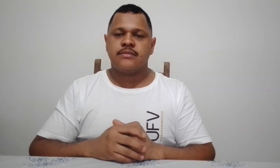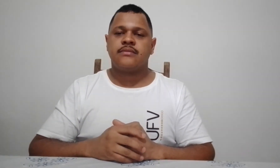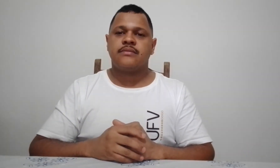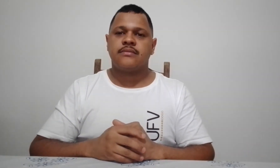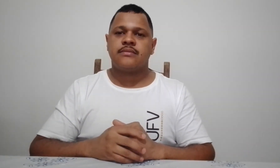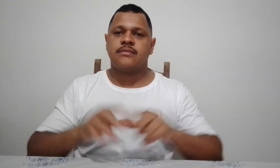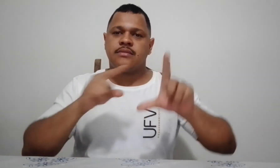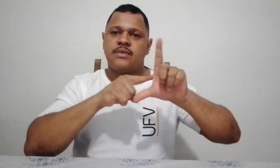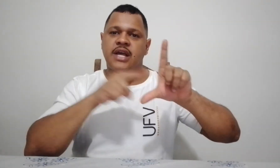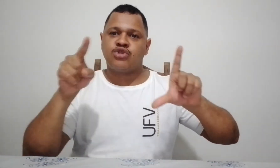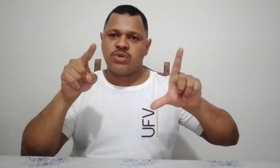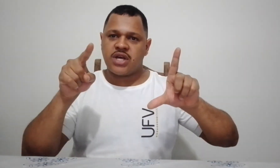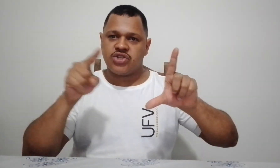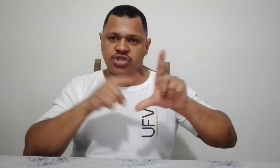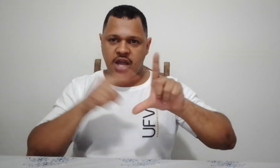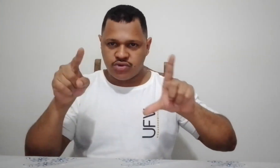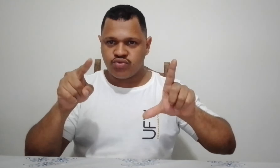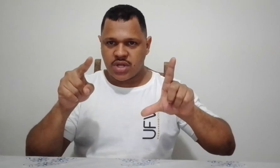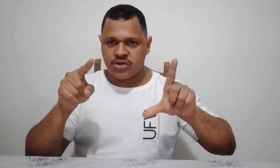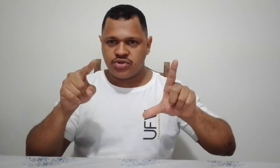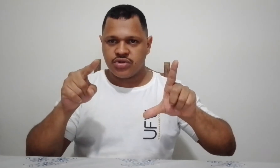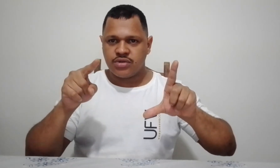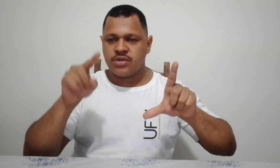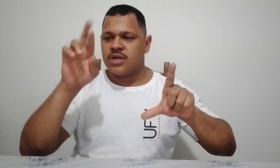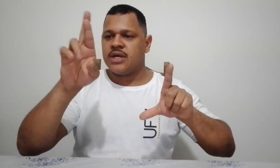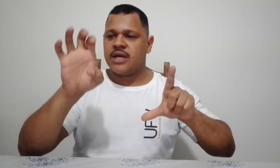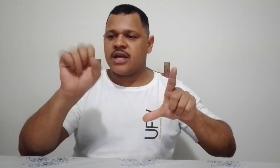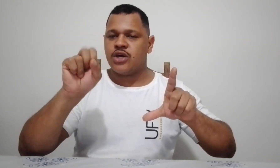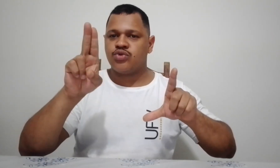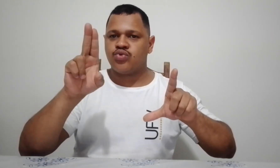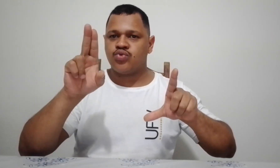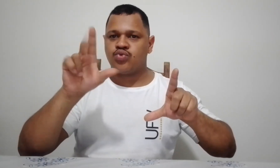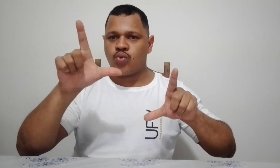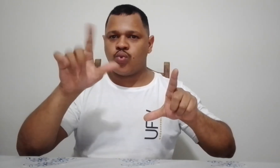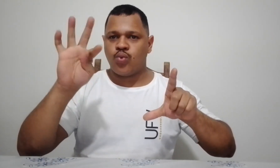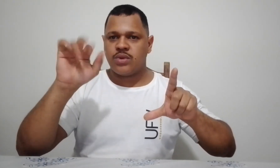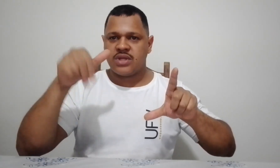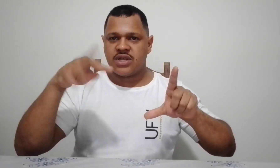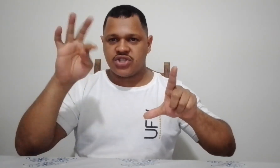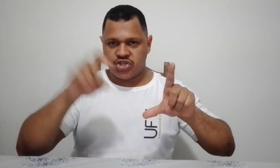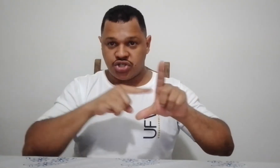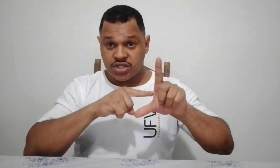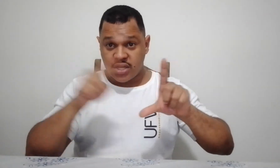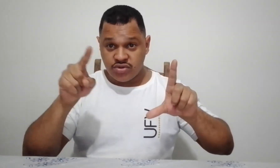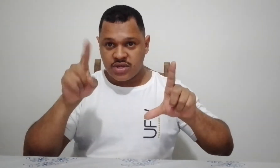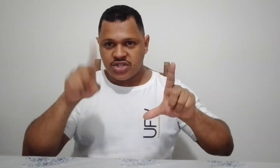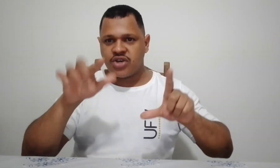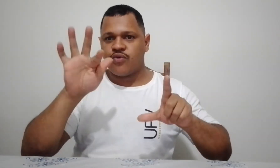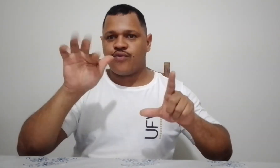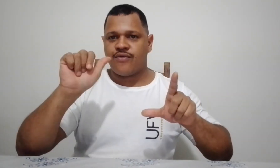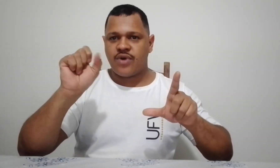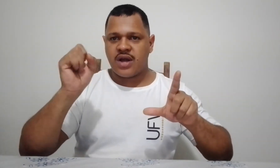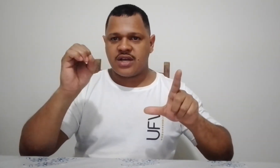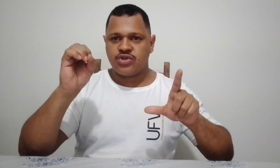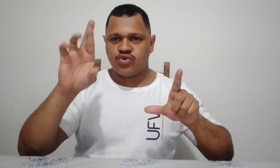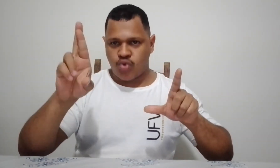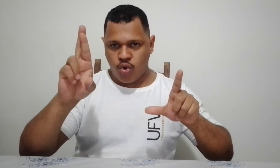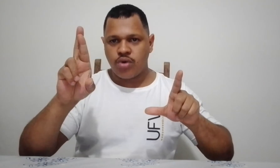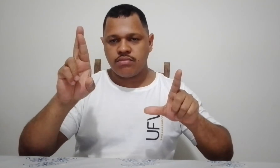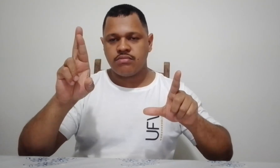como a gente fazia no ensino médio, a resultante dessa soma é o fasor I soma, que